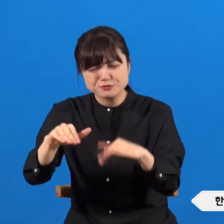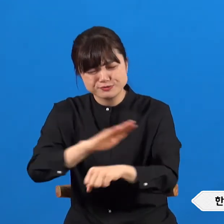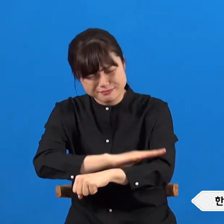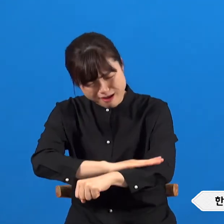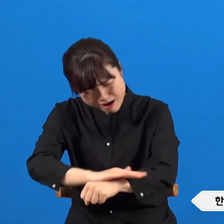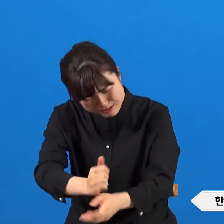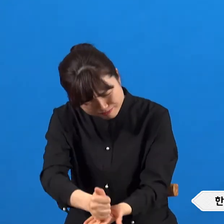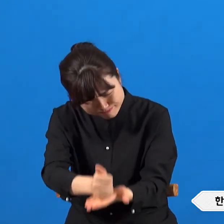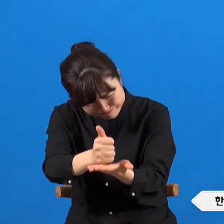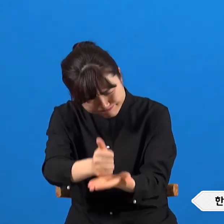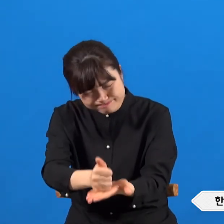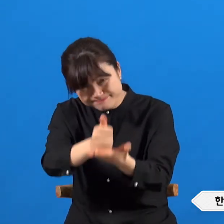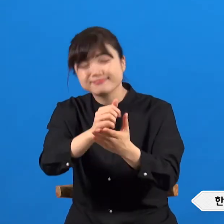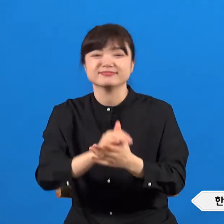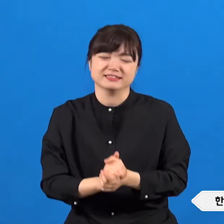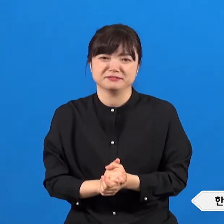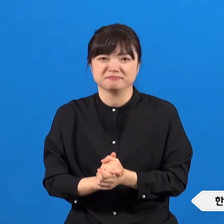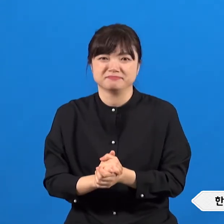잘 섬겼습니다.